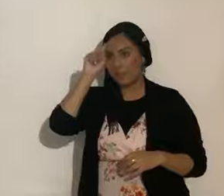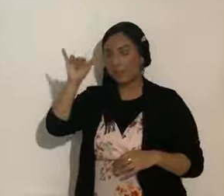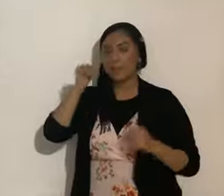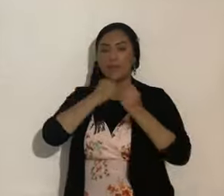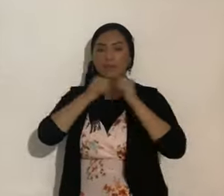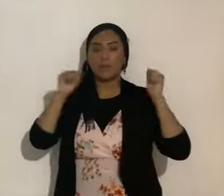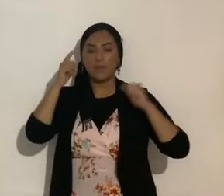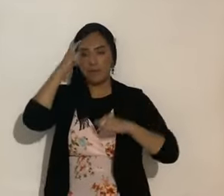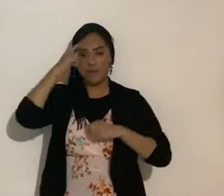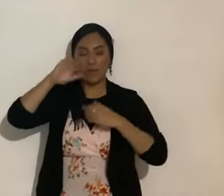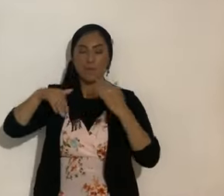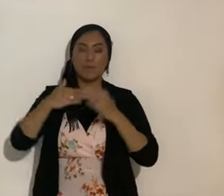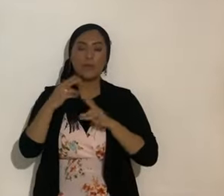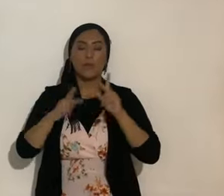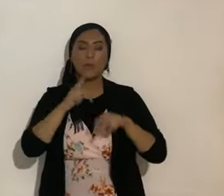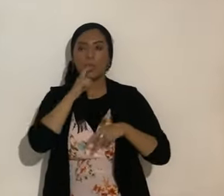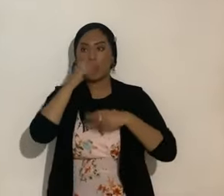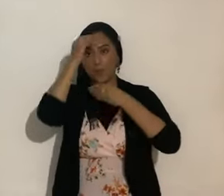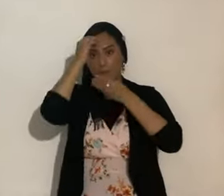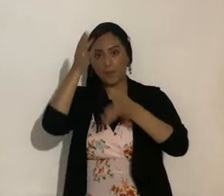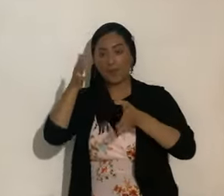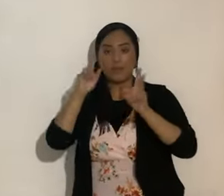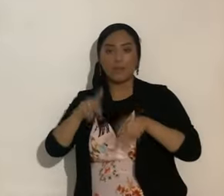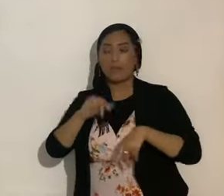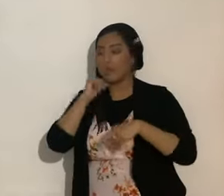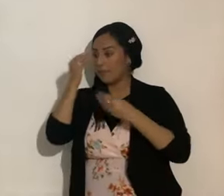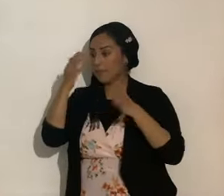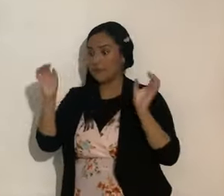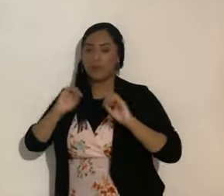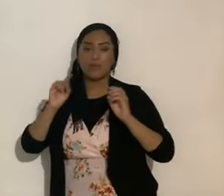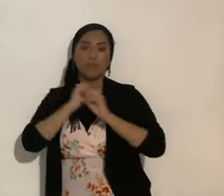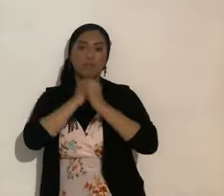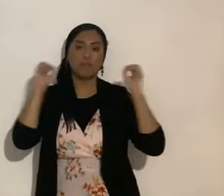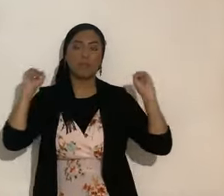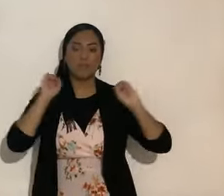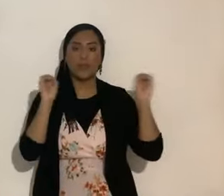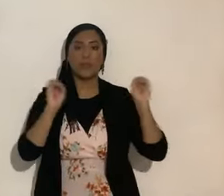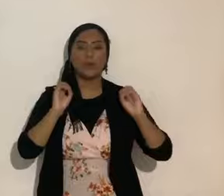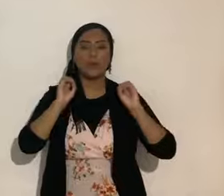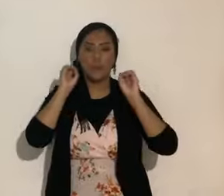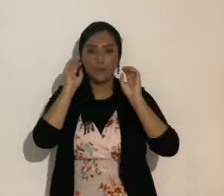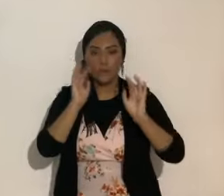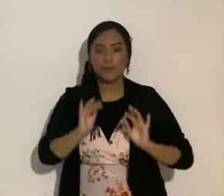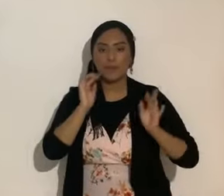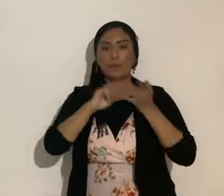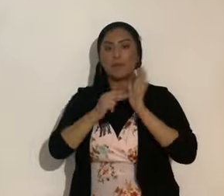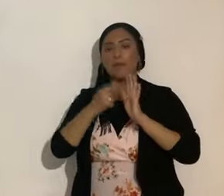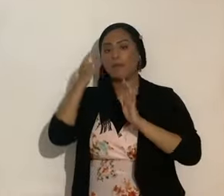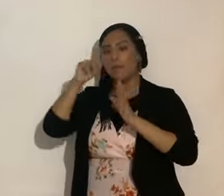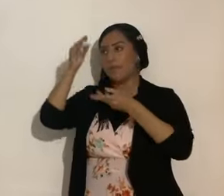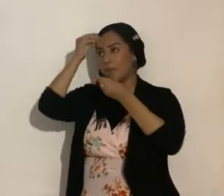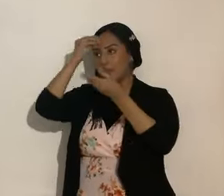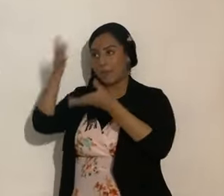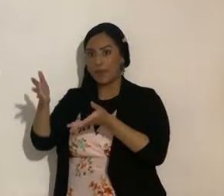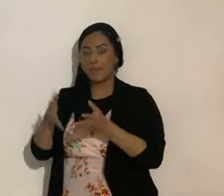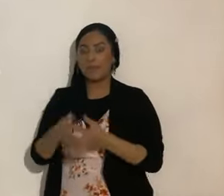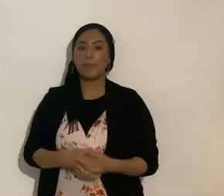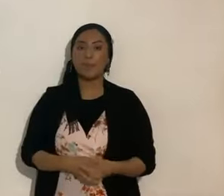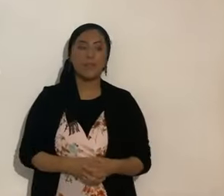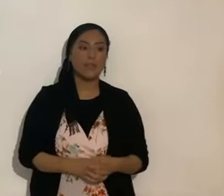salvación para todos los que le obedecen. Una persona no obediente no se salva. La gracia es una gracia obediente.